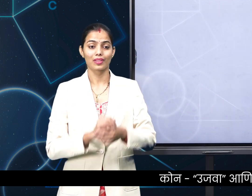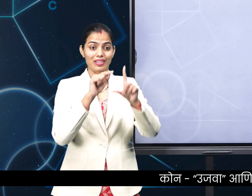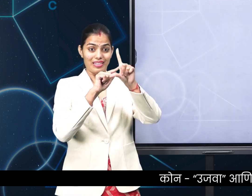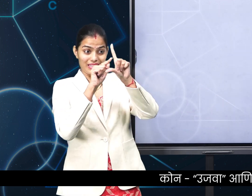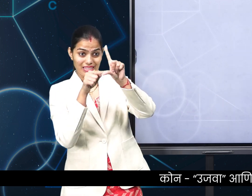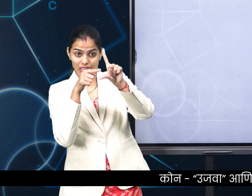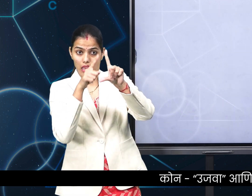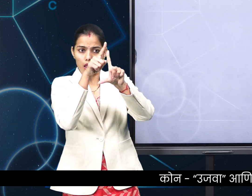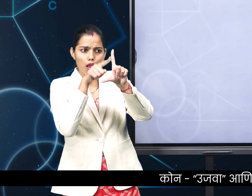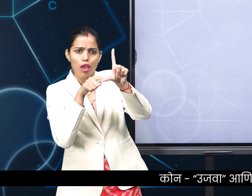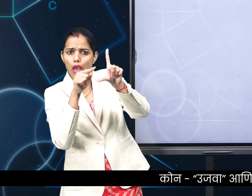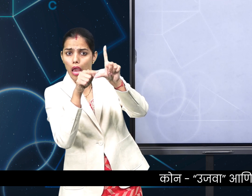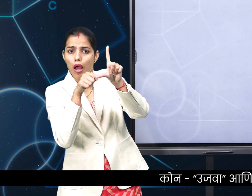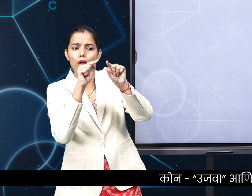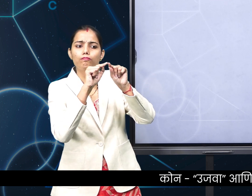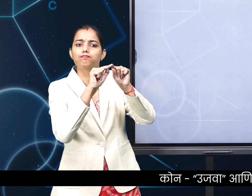कोन, उजवा आणि सरळ.